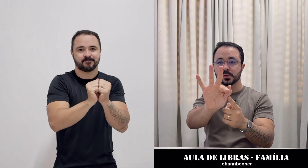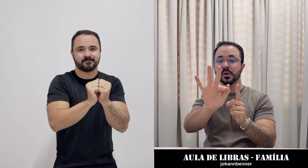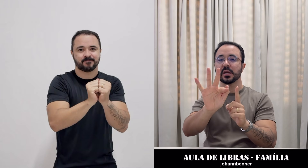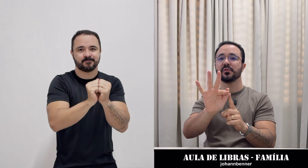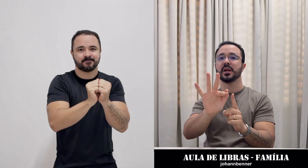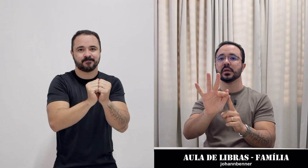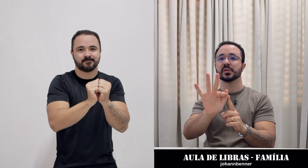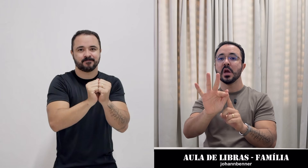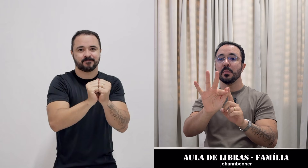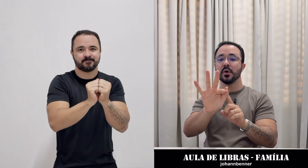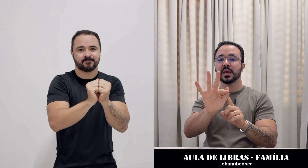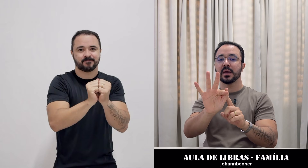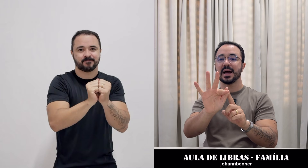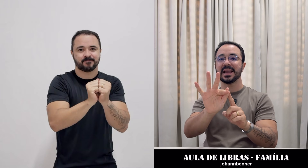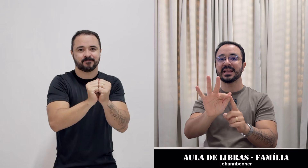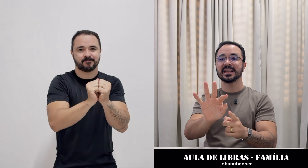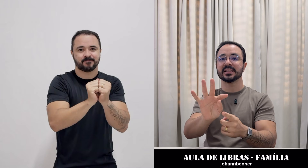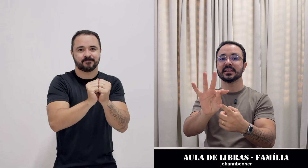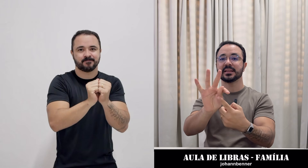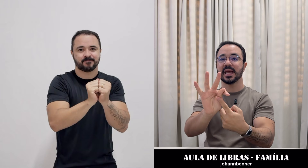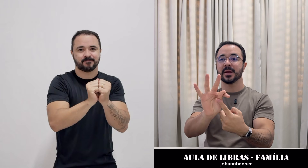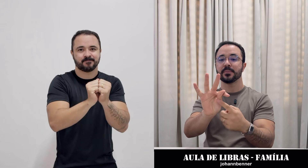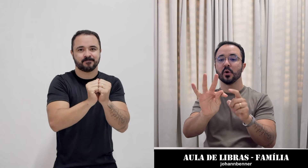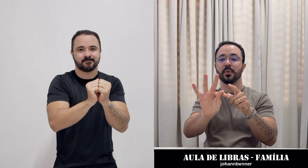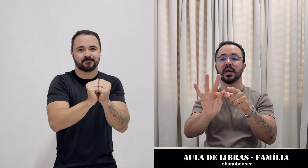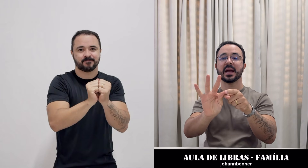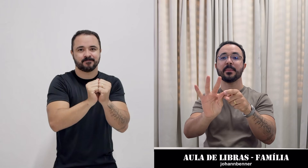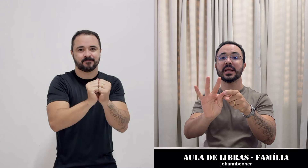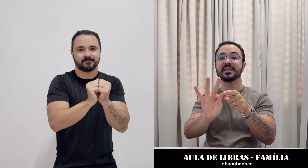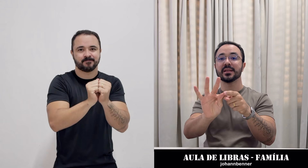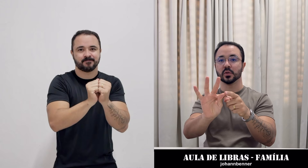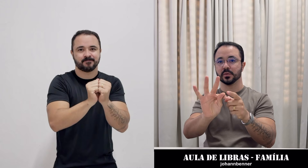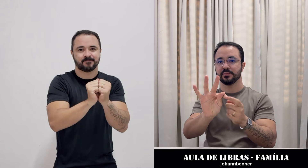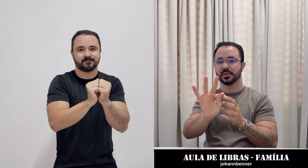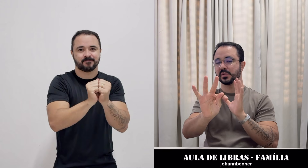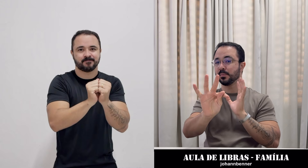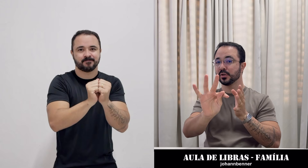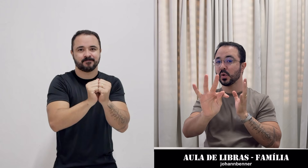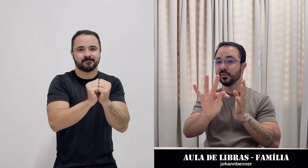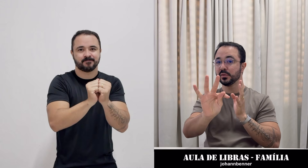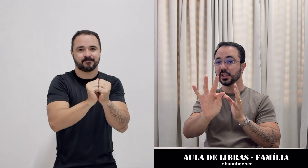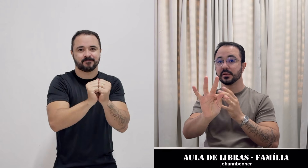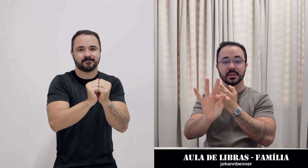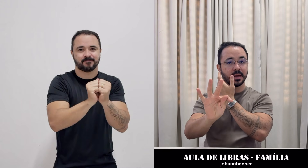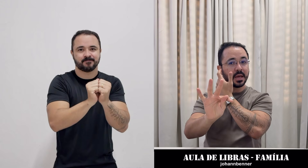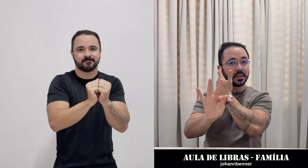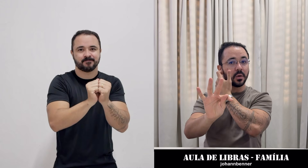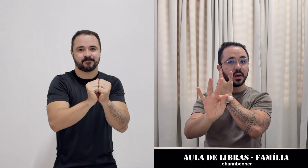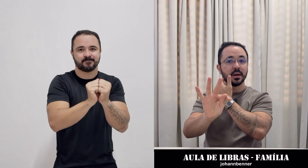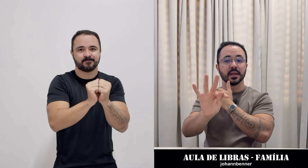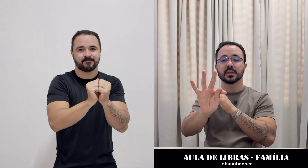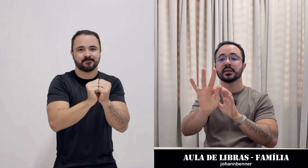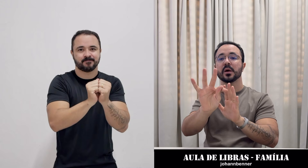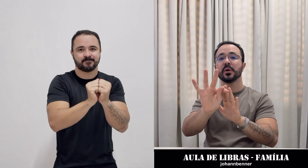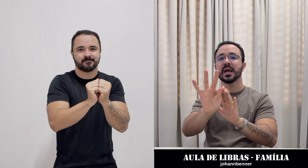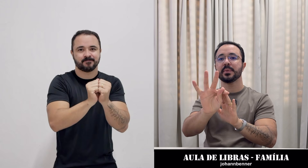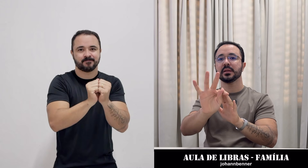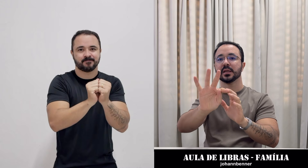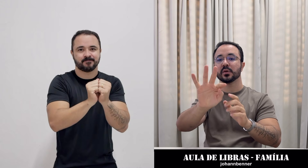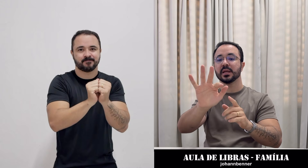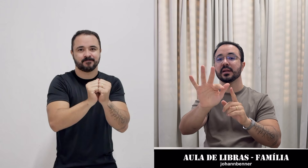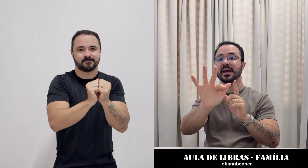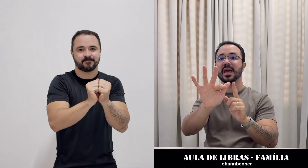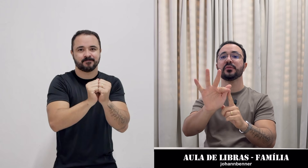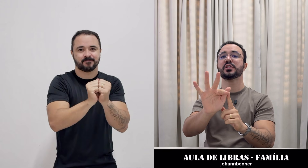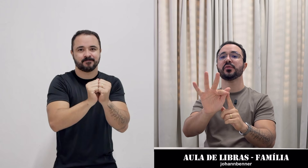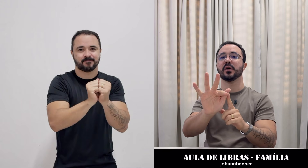sempre disso. Por que eu falo isso? Porque a letra T, o polegar é para dentro. Então você pode confundir, tá? Então, ó, letra T, o polegar para